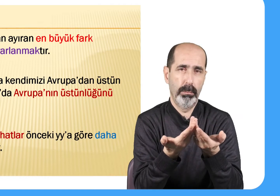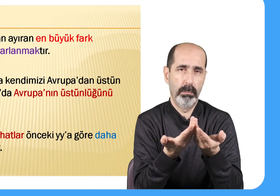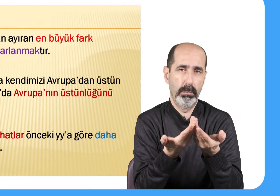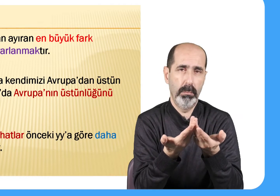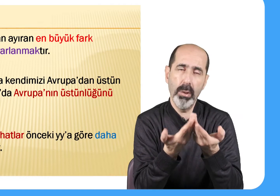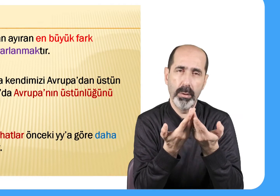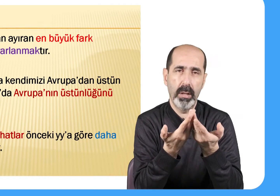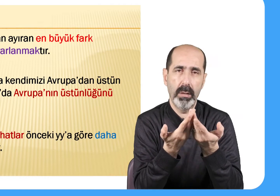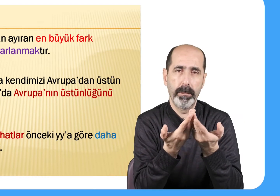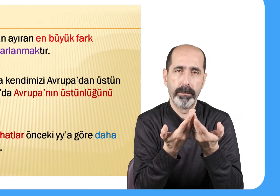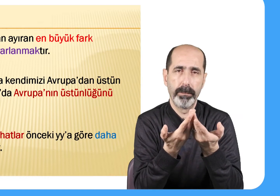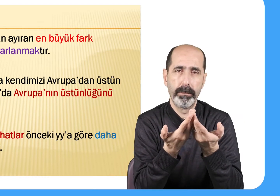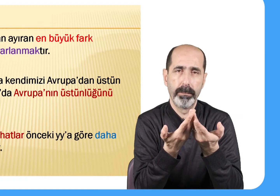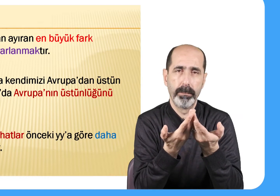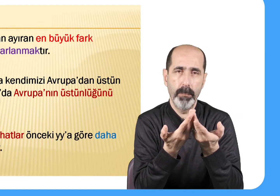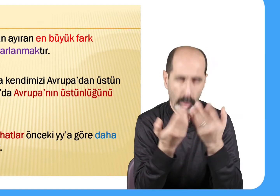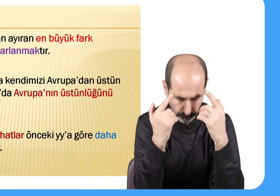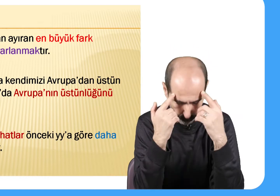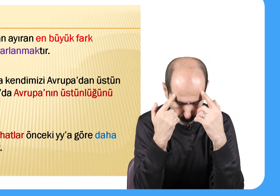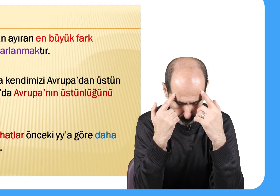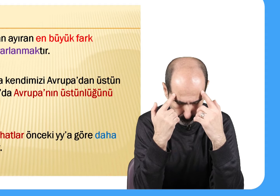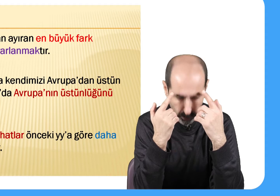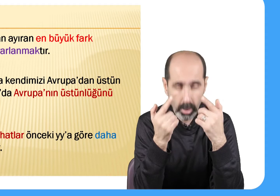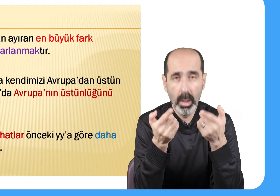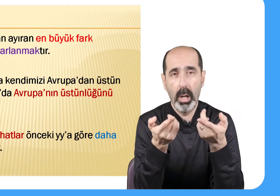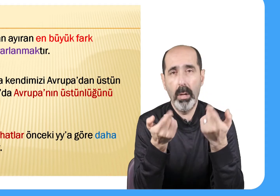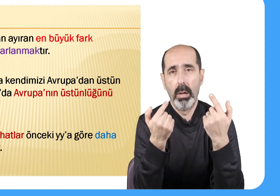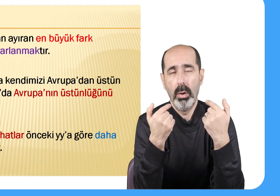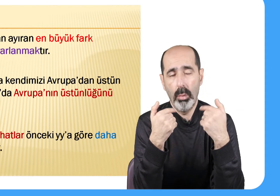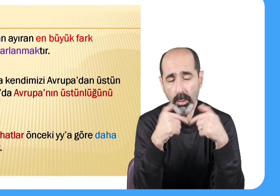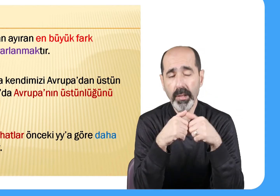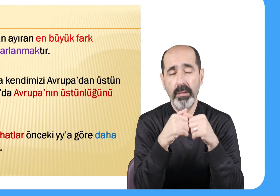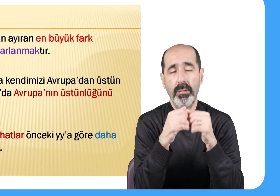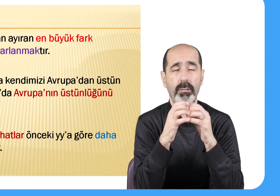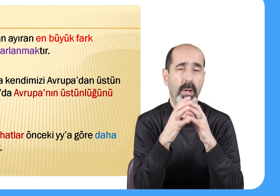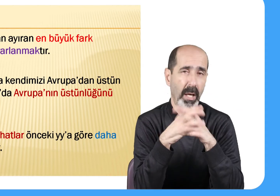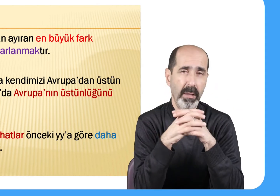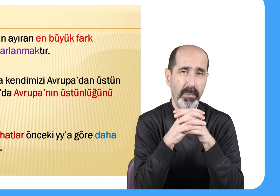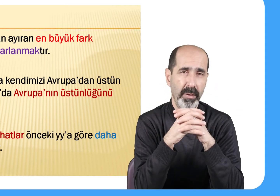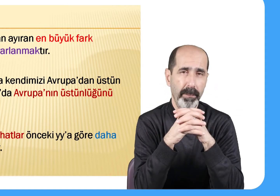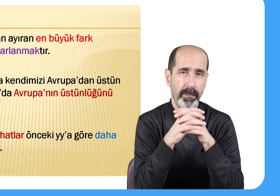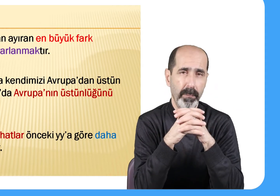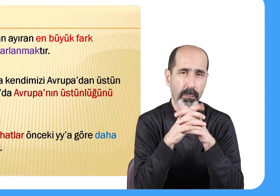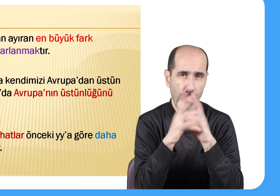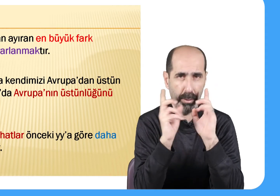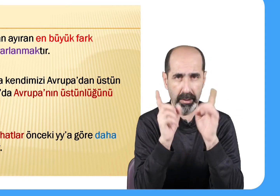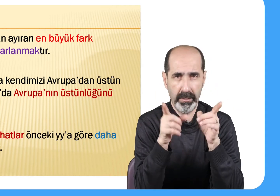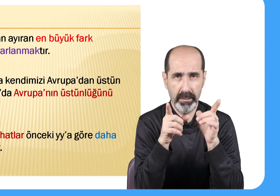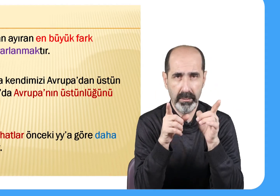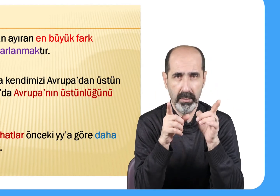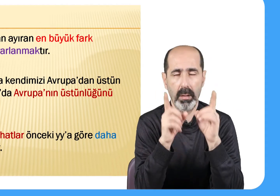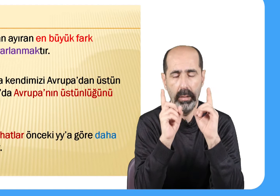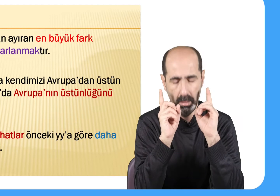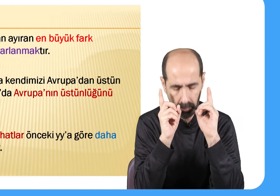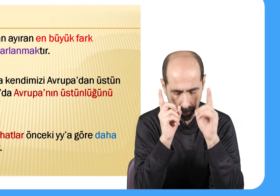üstünlük niye örnek alın mı böyle düşünüyorduk ama 18. da geldiğimizde şunu